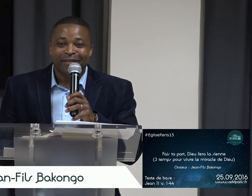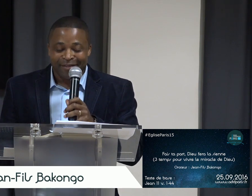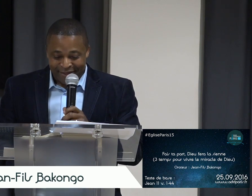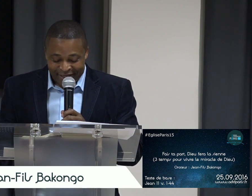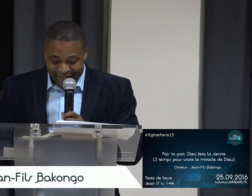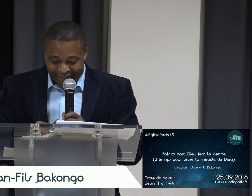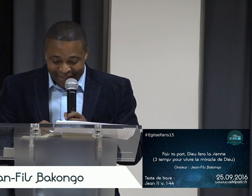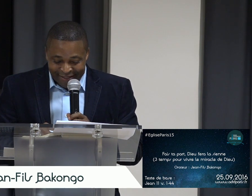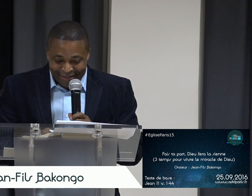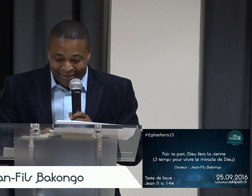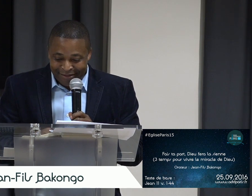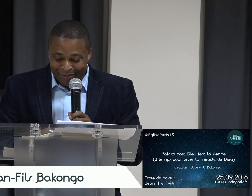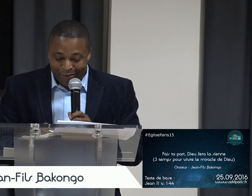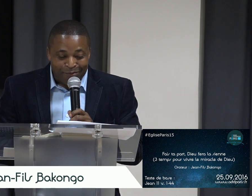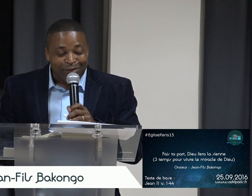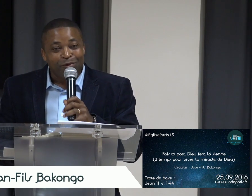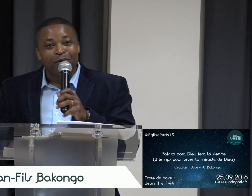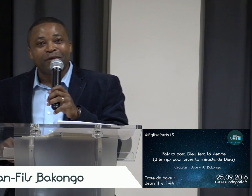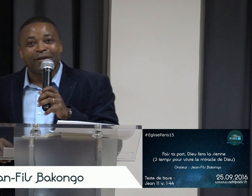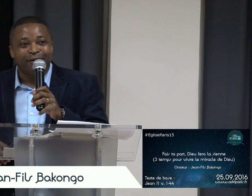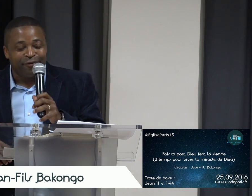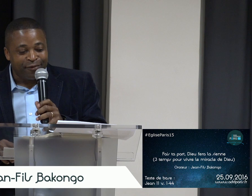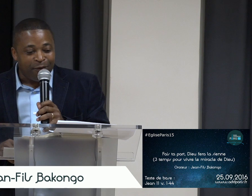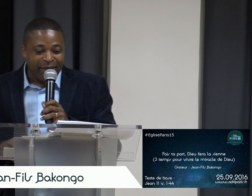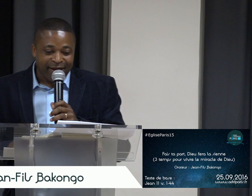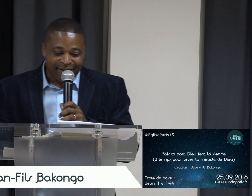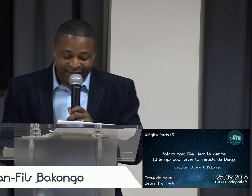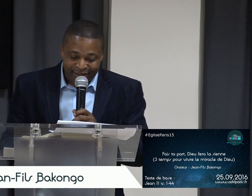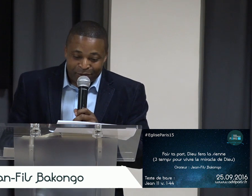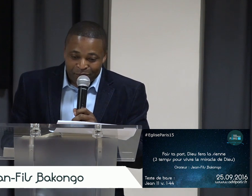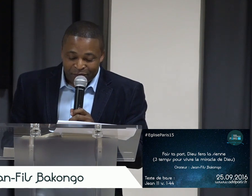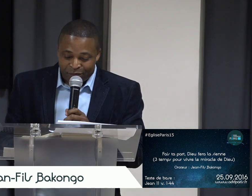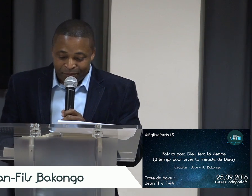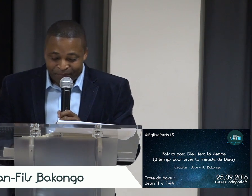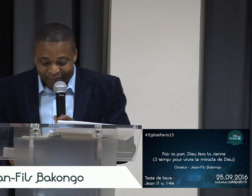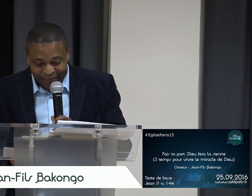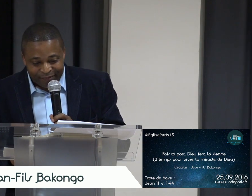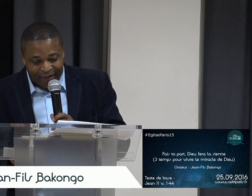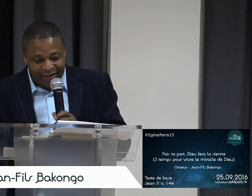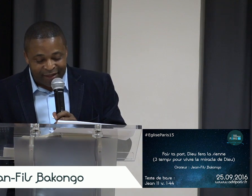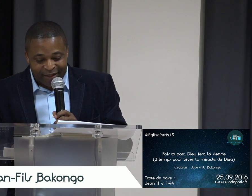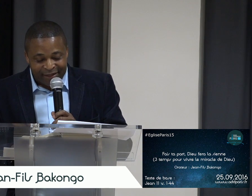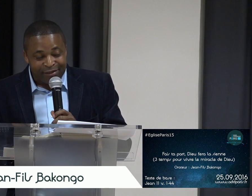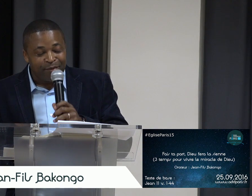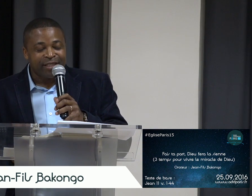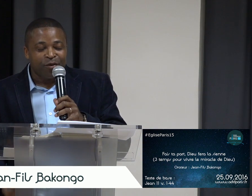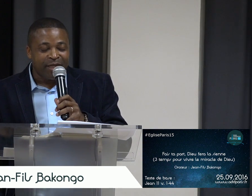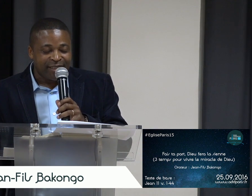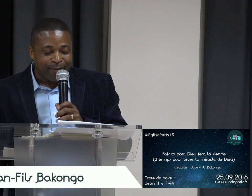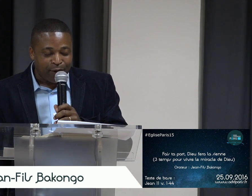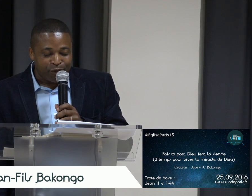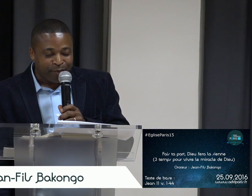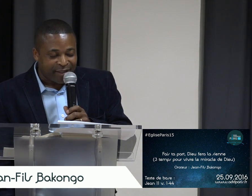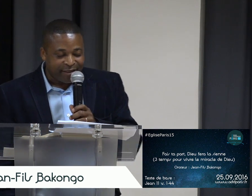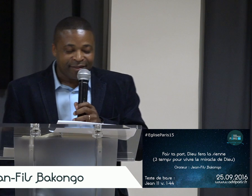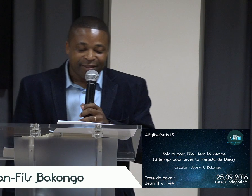libres. Ne soyons pas trop formels dans ce que nous faisons. Seigneur, merci de bénir ta